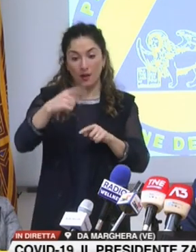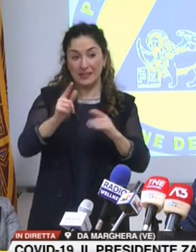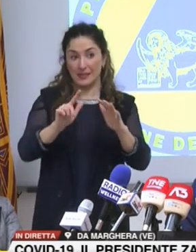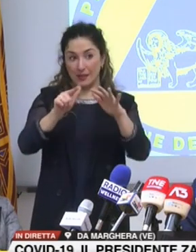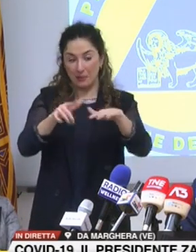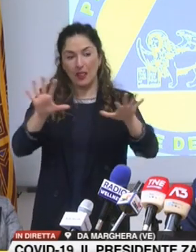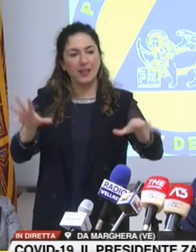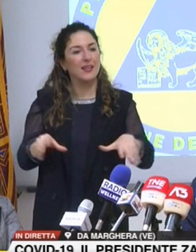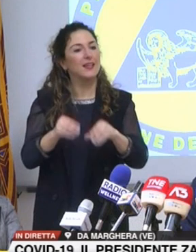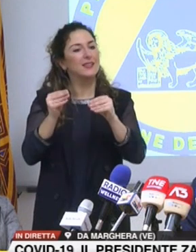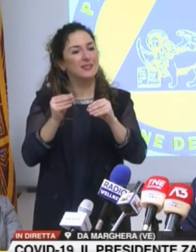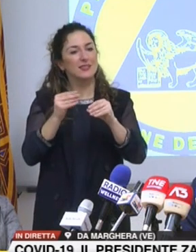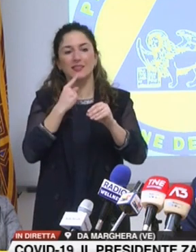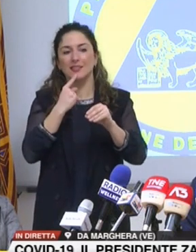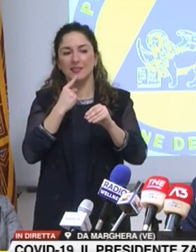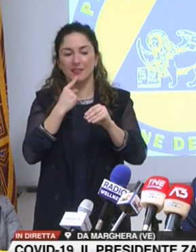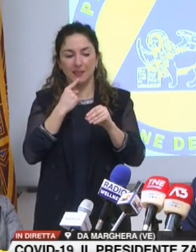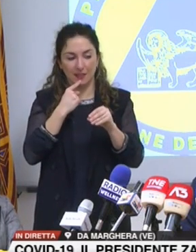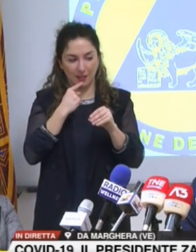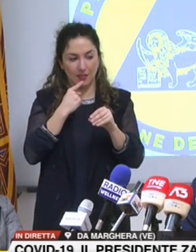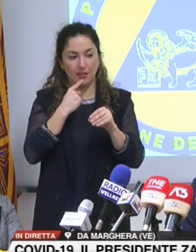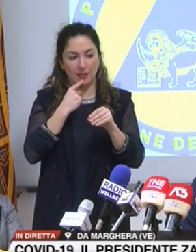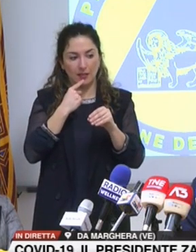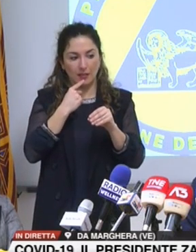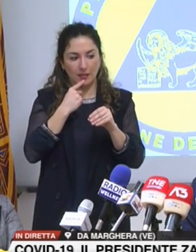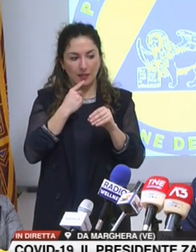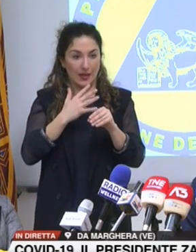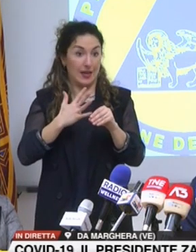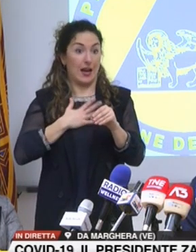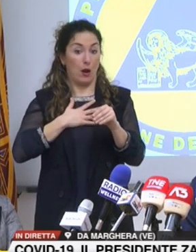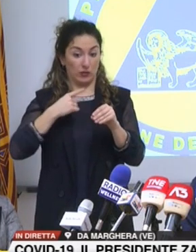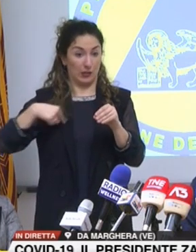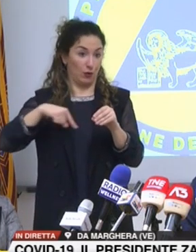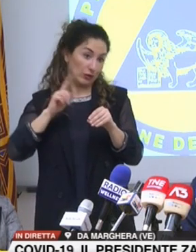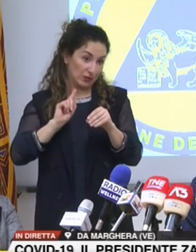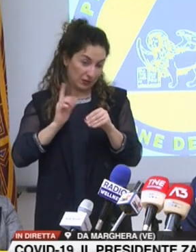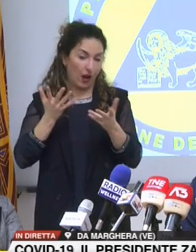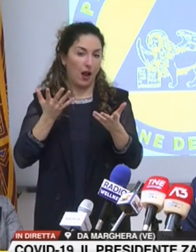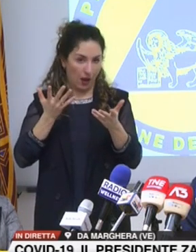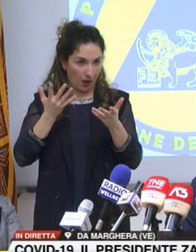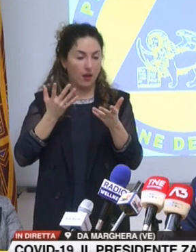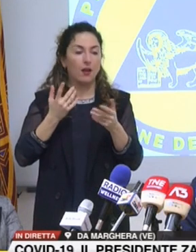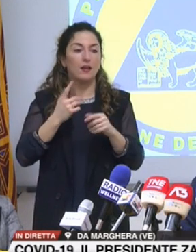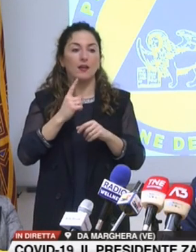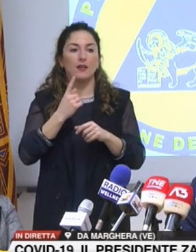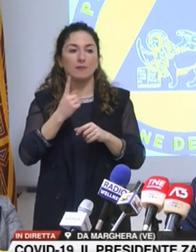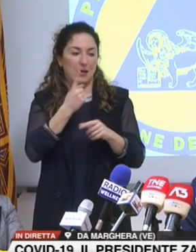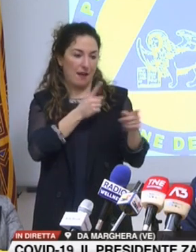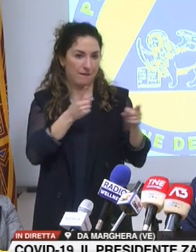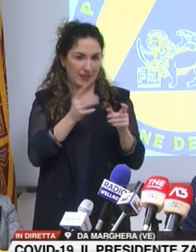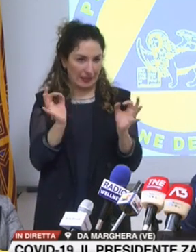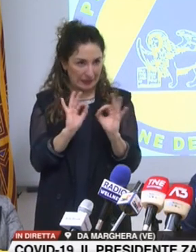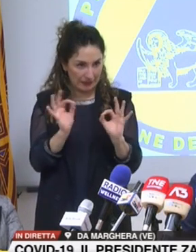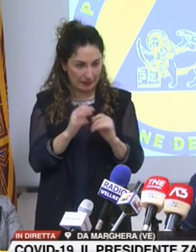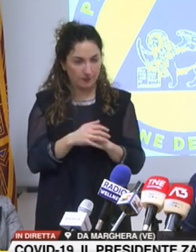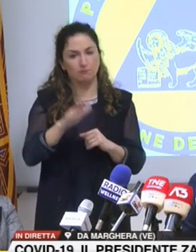andremo a completare tutti quelli che non sono stati, per cause non sempre dipendenti da noi, coinvolti nella prima fase della campagna. Perfetto. L'ultima